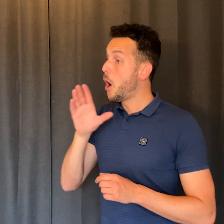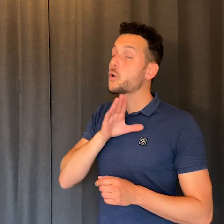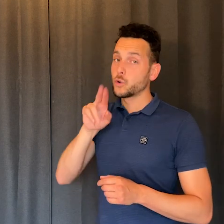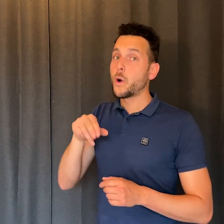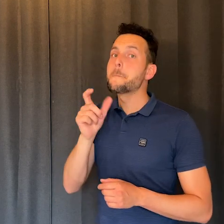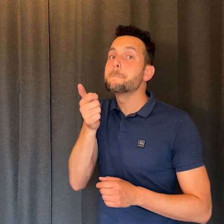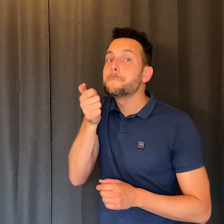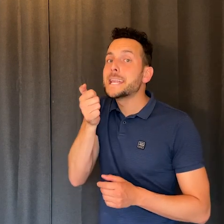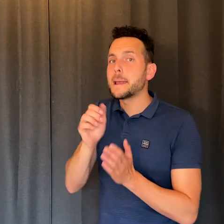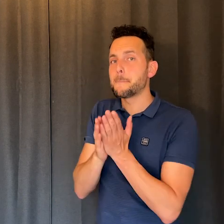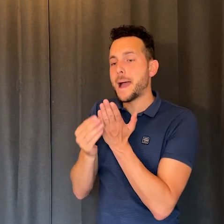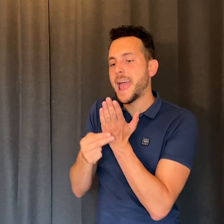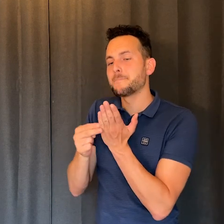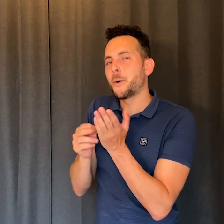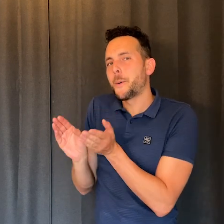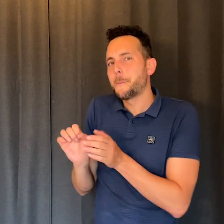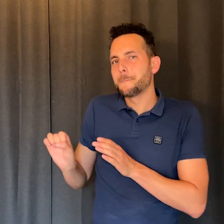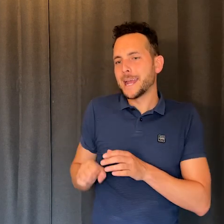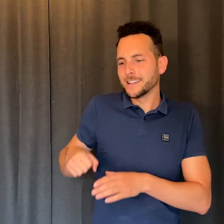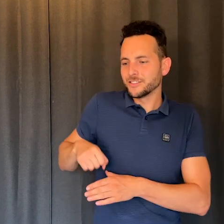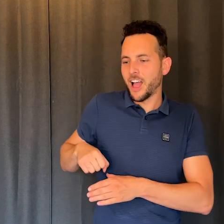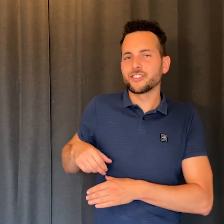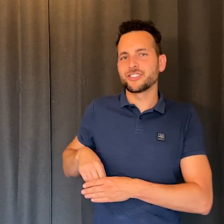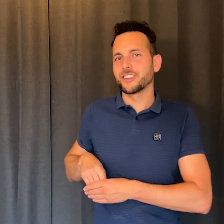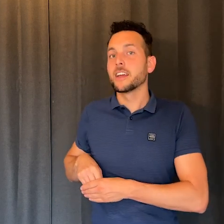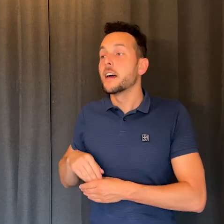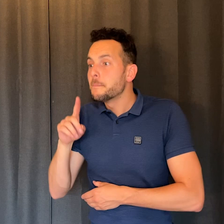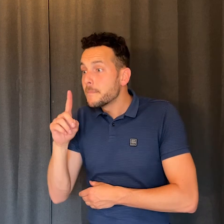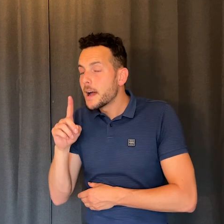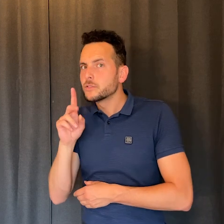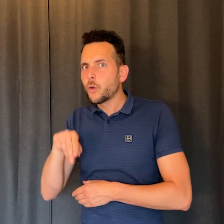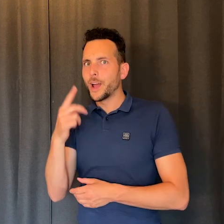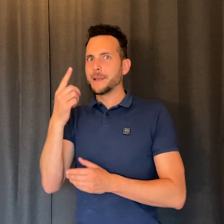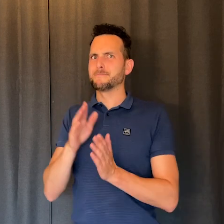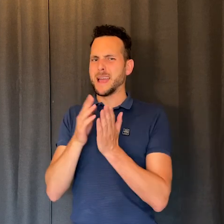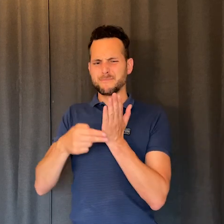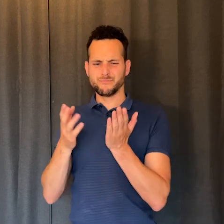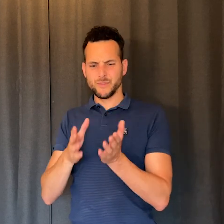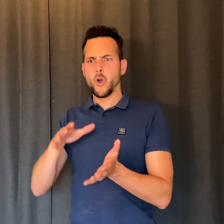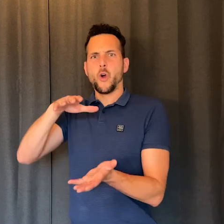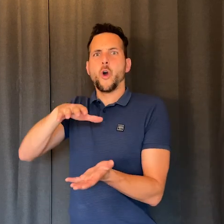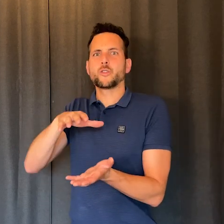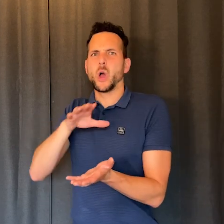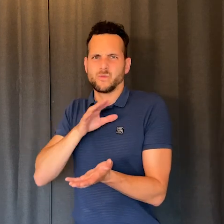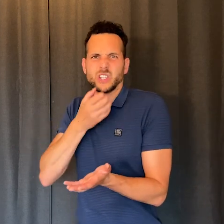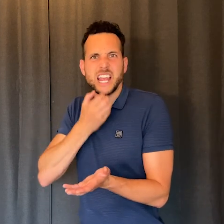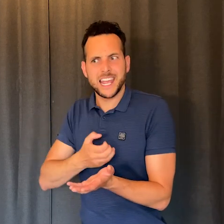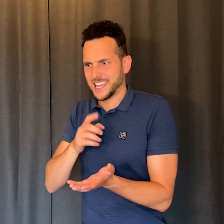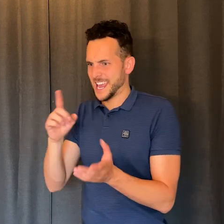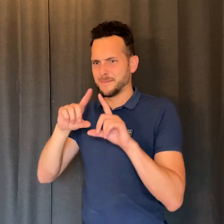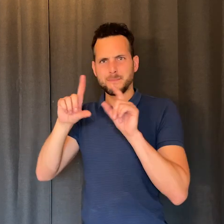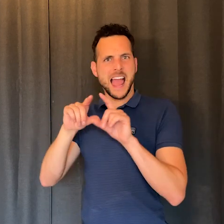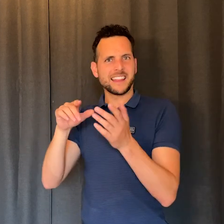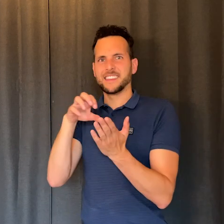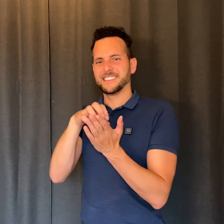doen we vaak mee in de tas. Oh, en dan hebben we nog een Bijbel. Maar die is een beetje zwaar en groot. En eigenlijk ook wel een beetje saai. Want er staan helemaal geen plaatjes